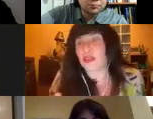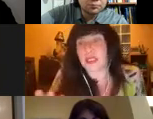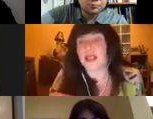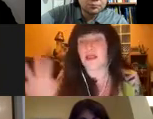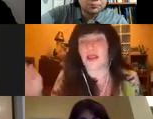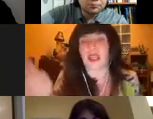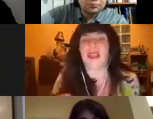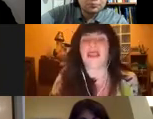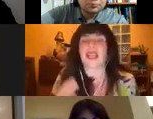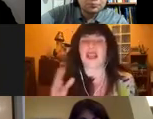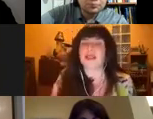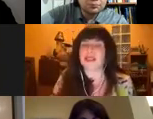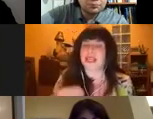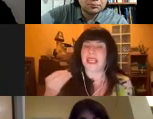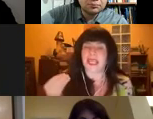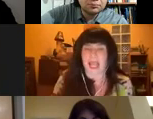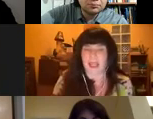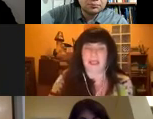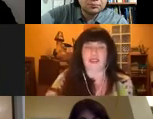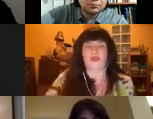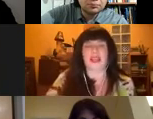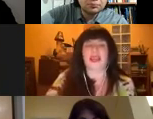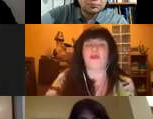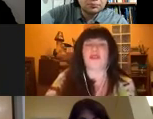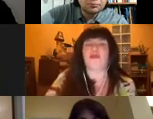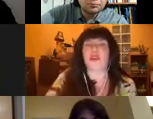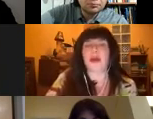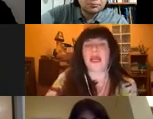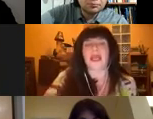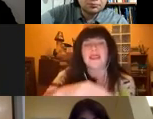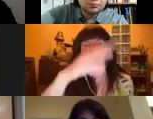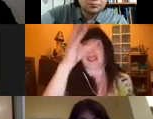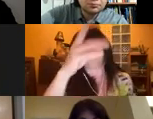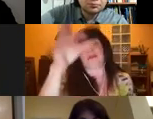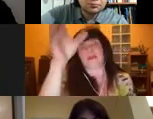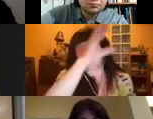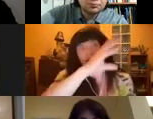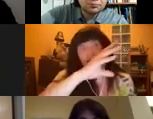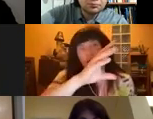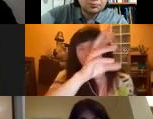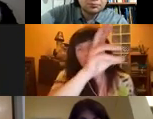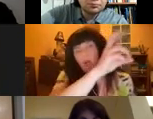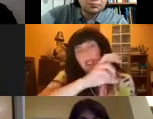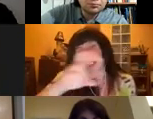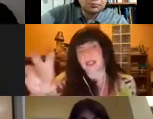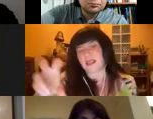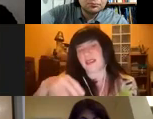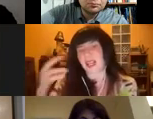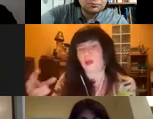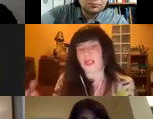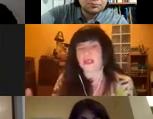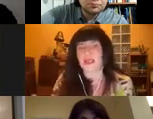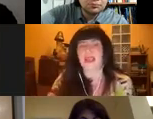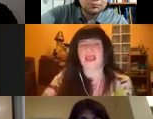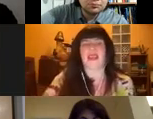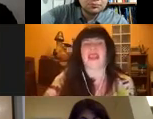solo chilenas, sino que de lenguas de señas en general, ¿cierto? Mirar que había una forma de producir la transitividad en